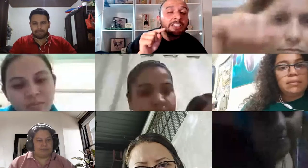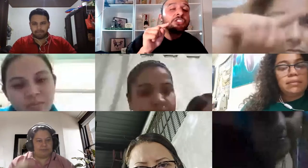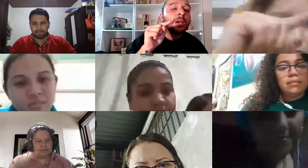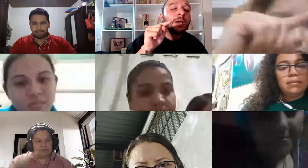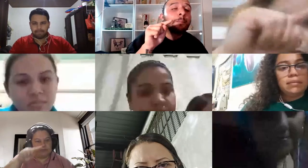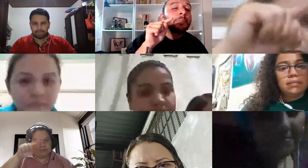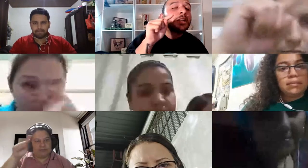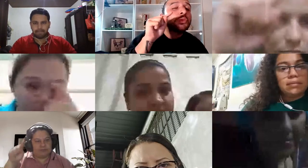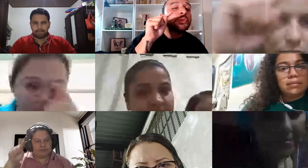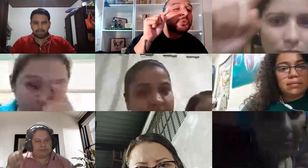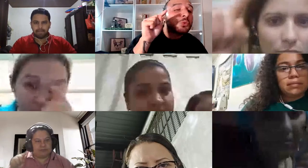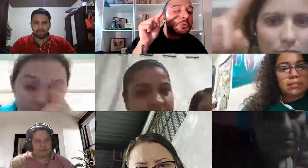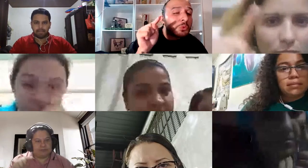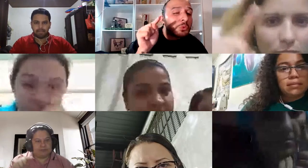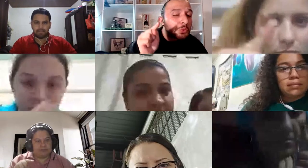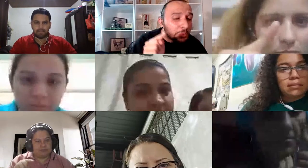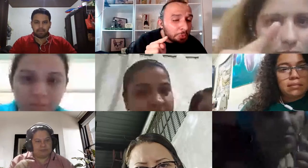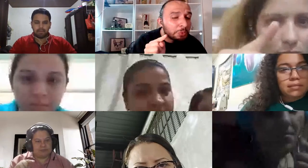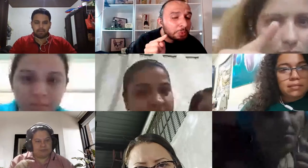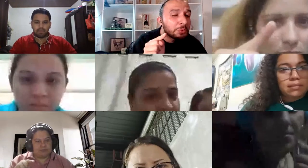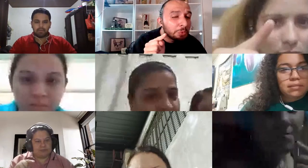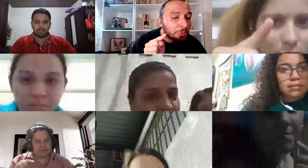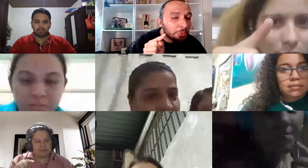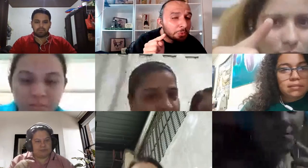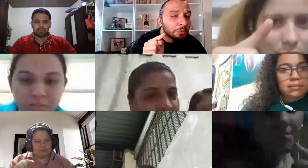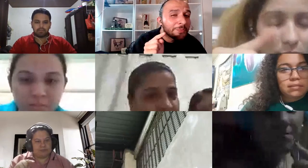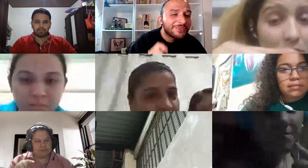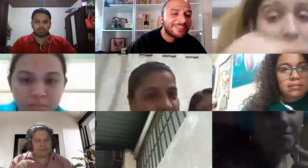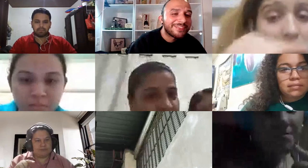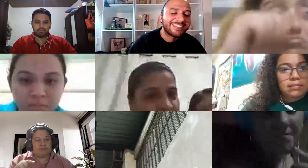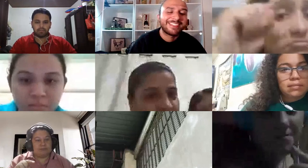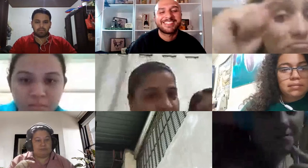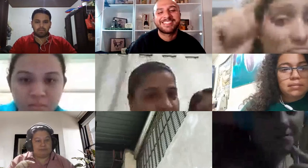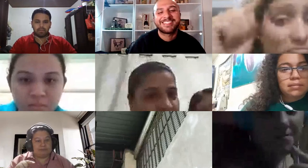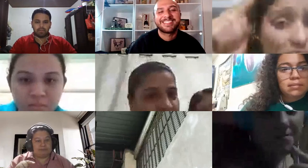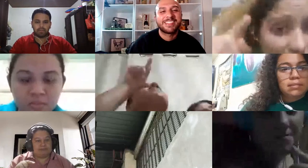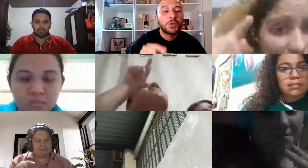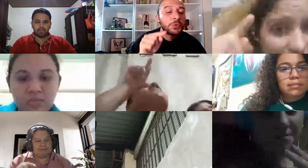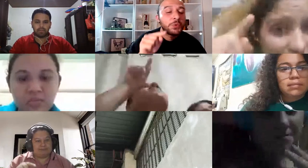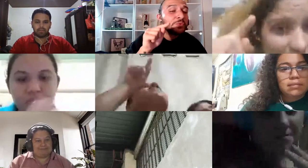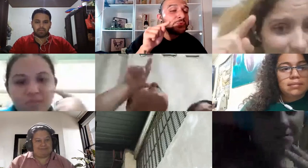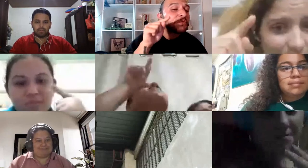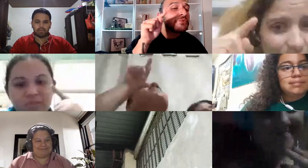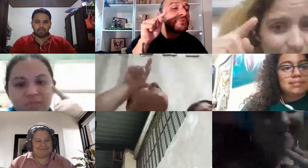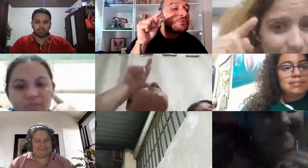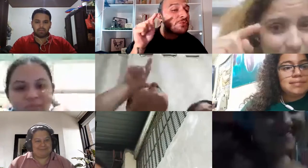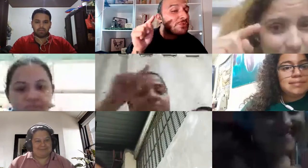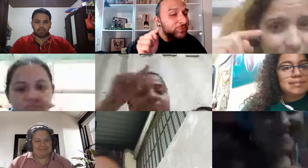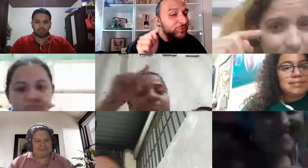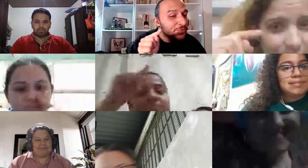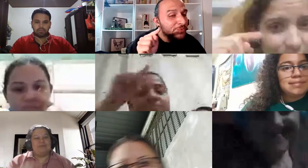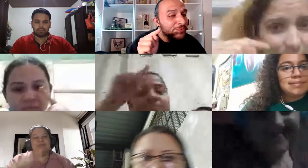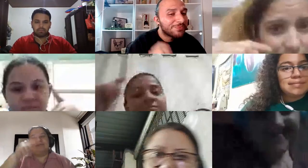del chef.